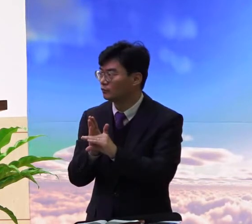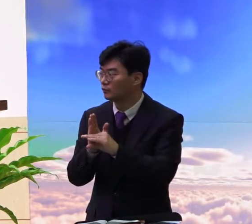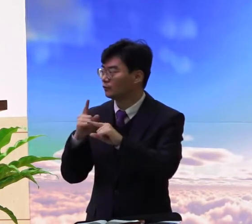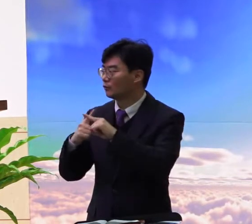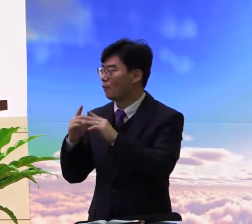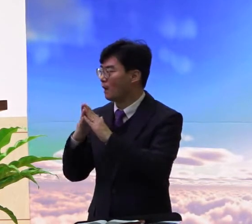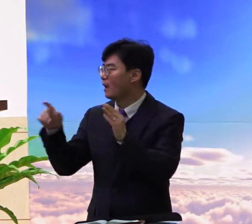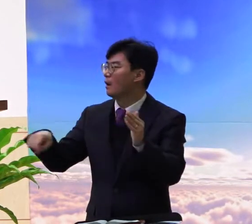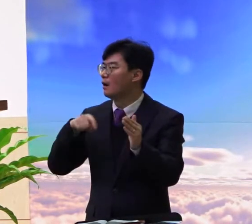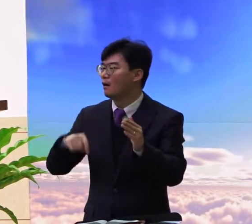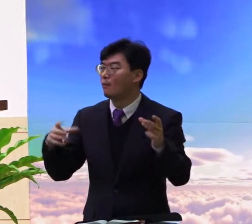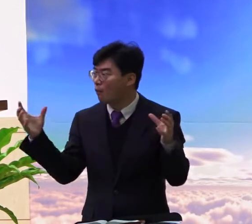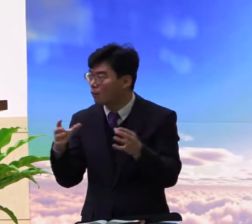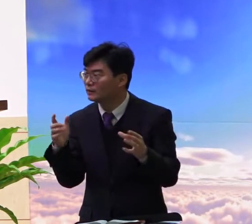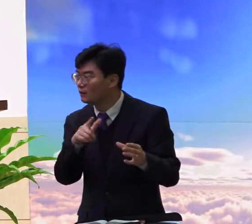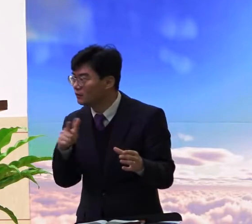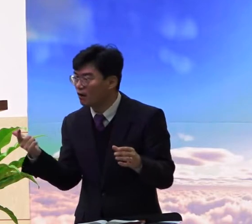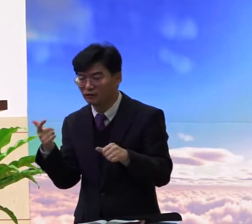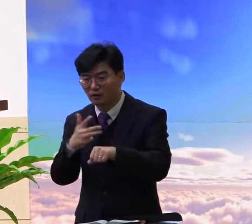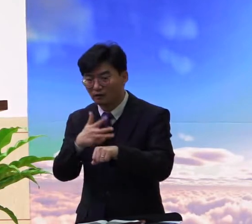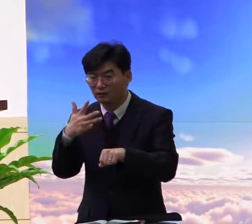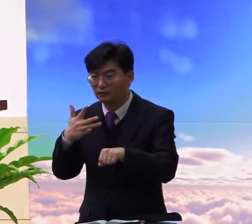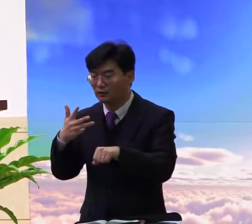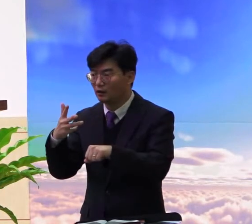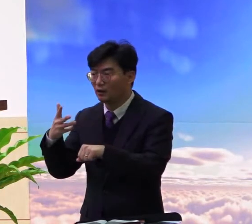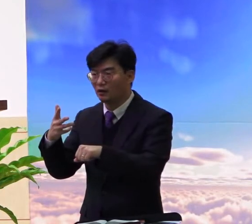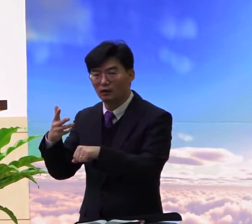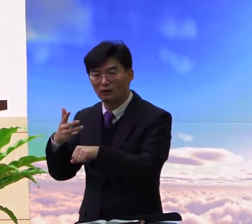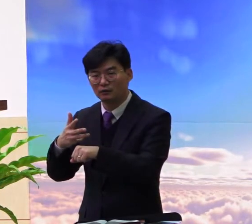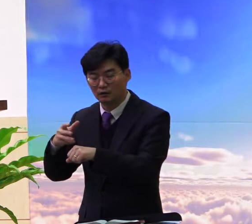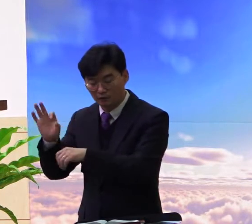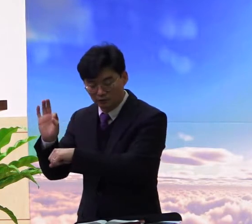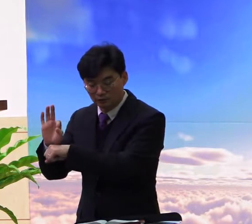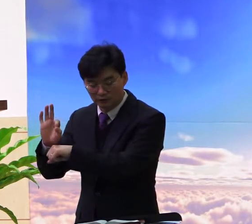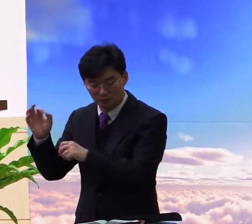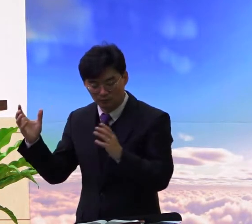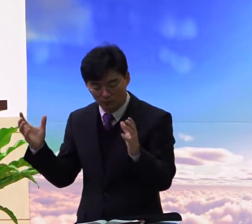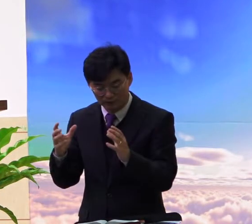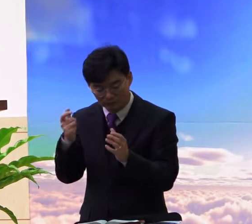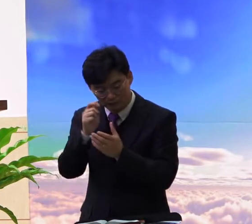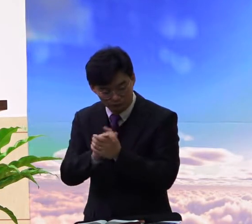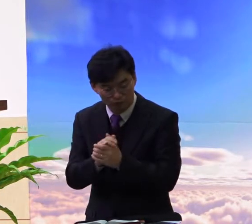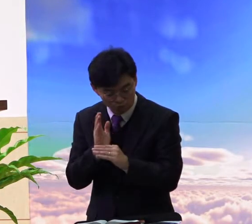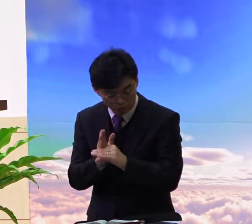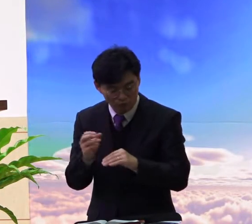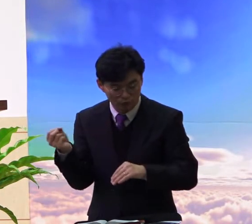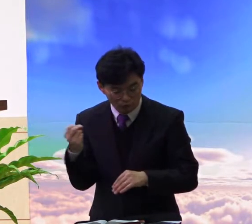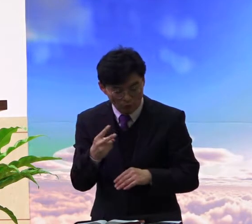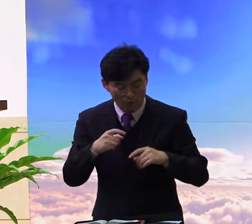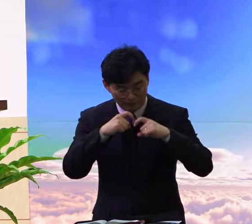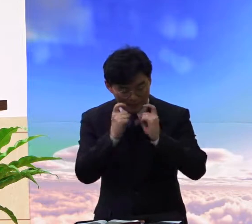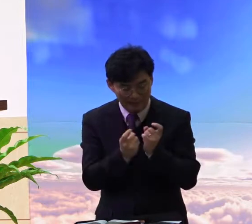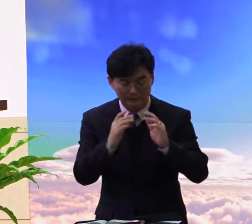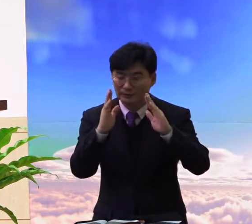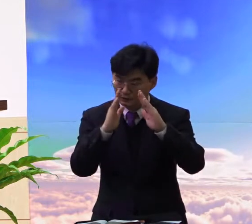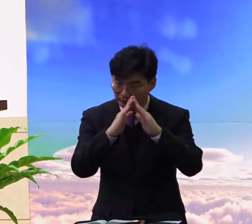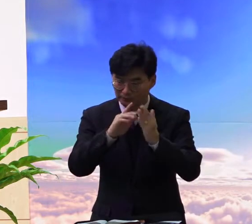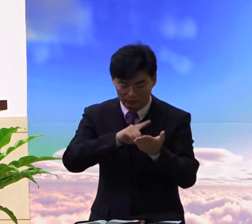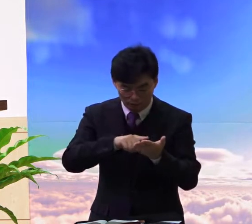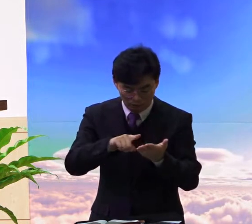했고 또 많은 분들이 아마도 각자의 가정에서나 일하고 있는 곳에서 유튜브를 통해서 이 다니엘